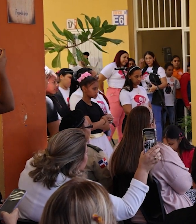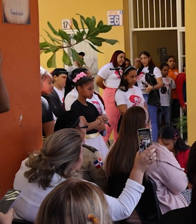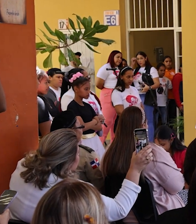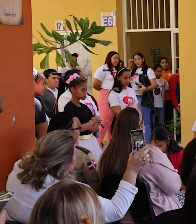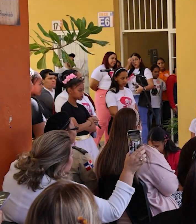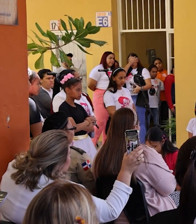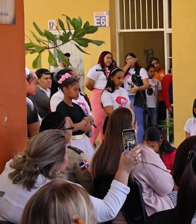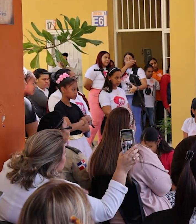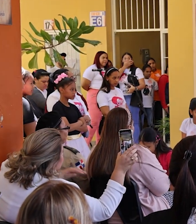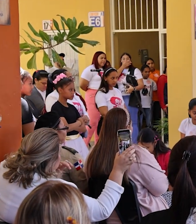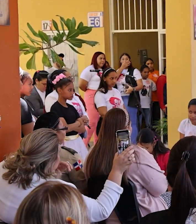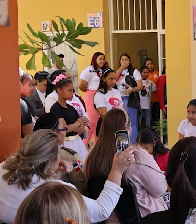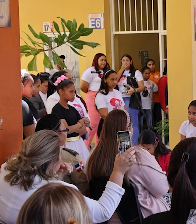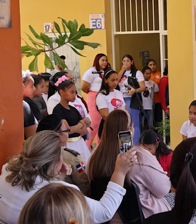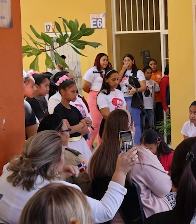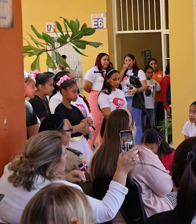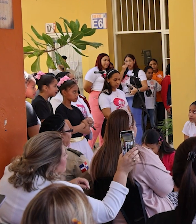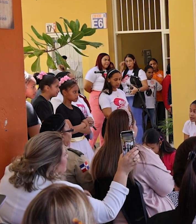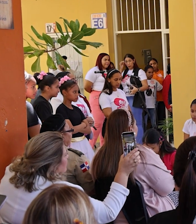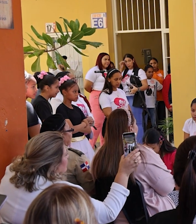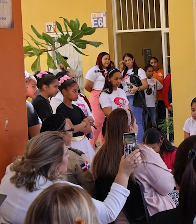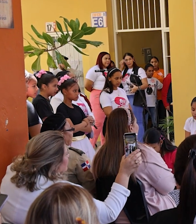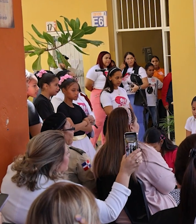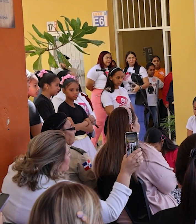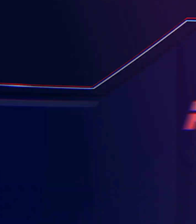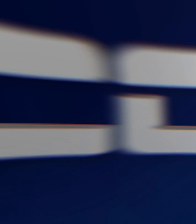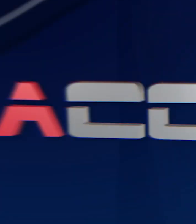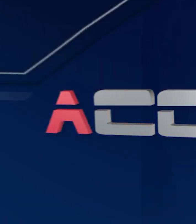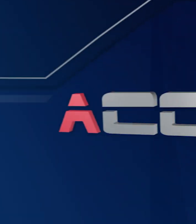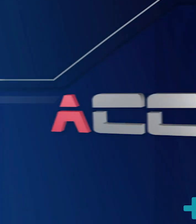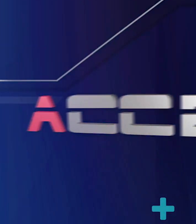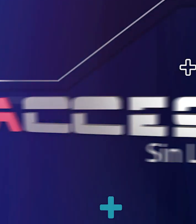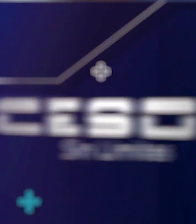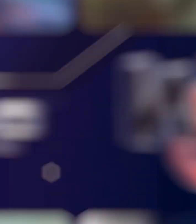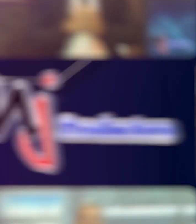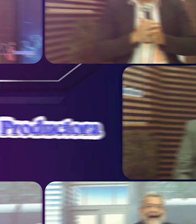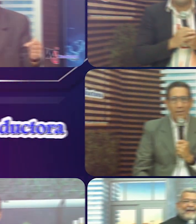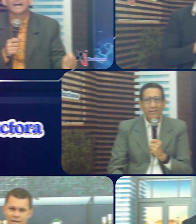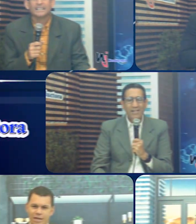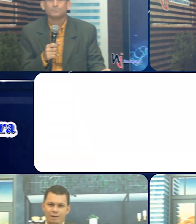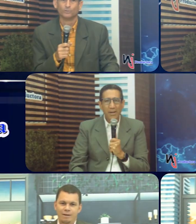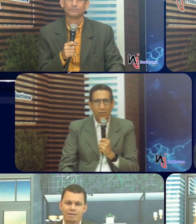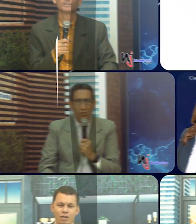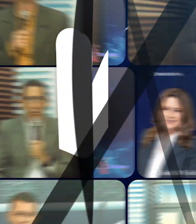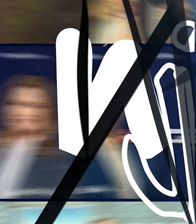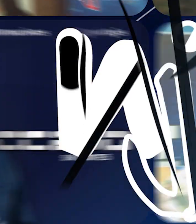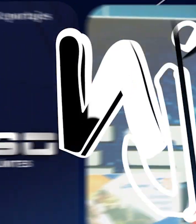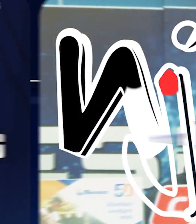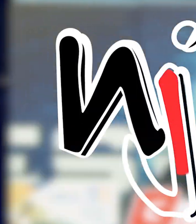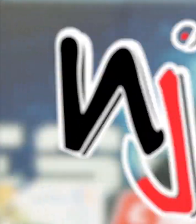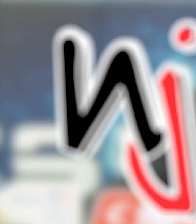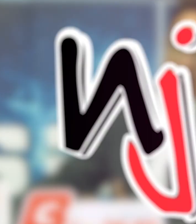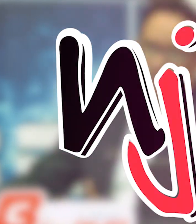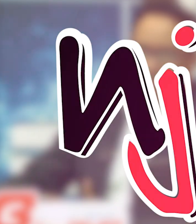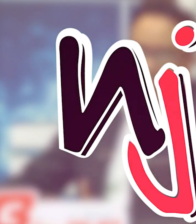que no veo que yo veo para que quieres cambiar acceso sin límites es de productora